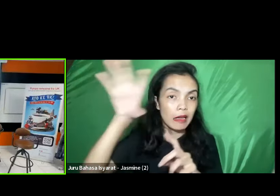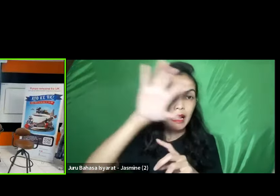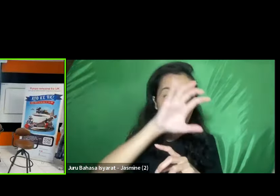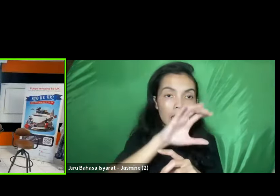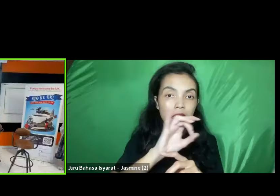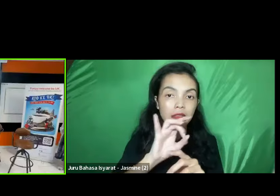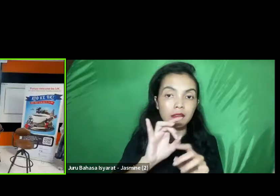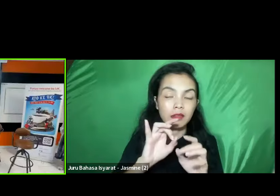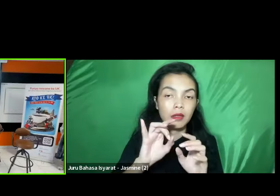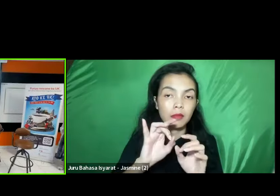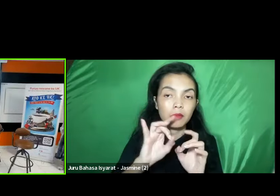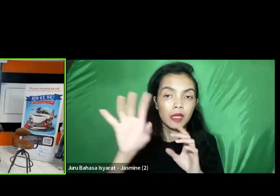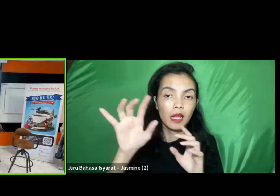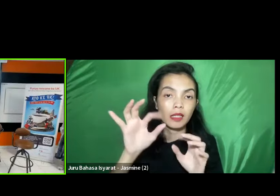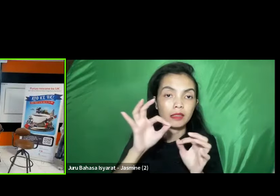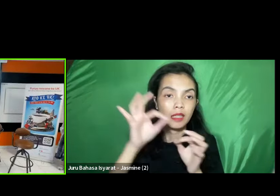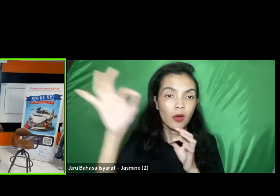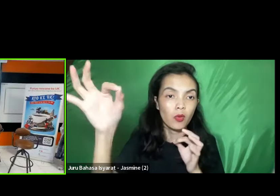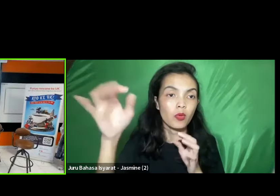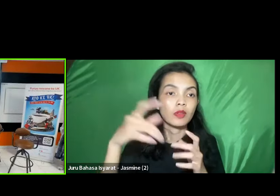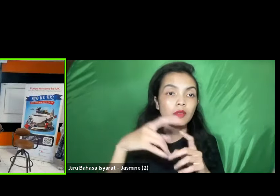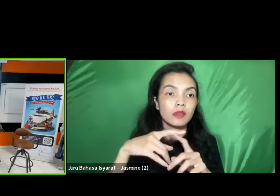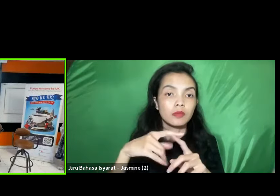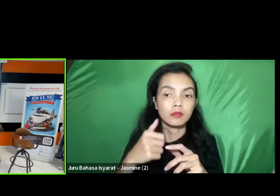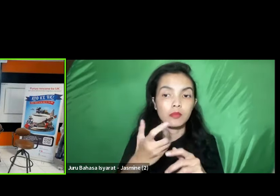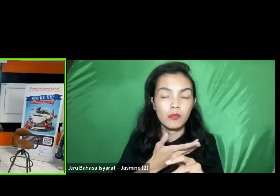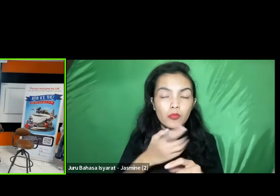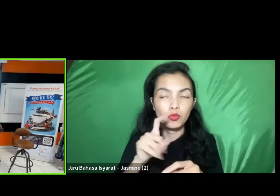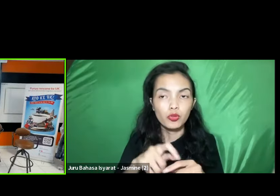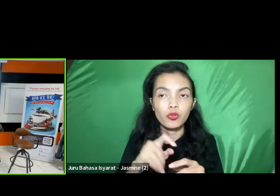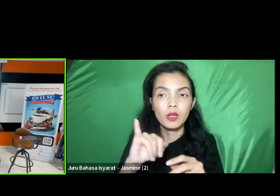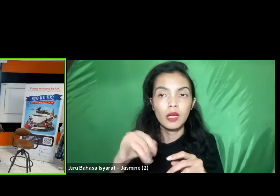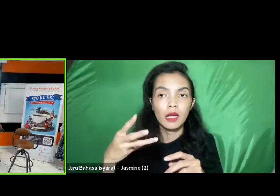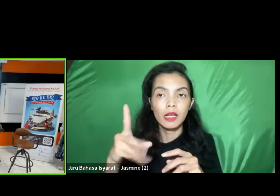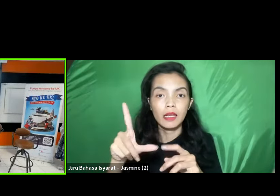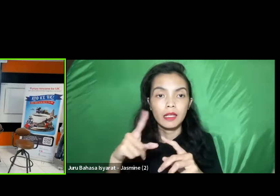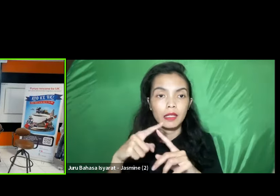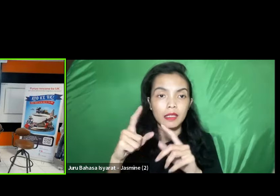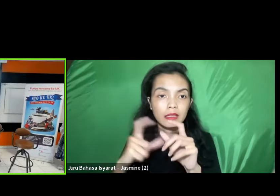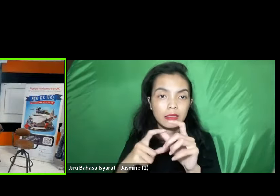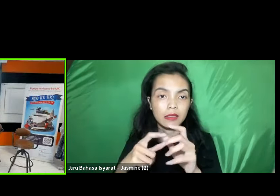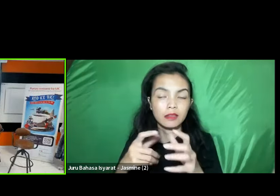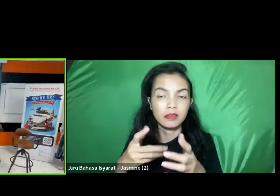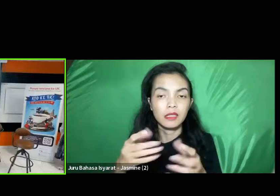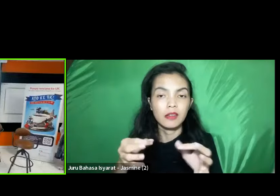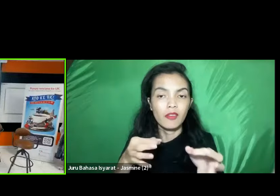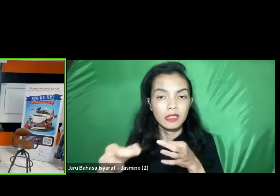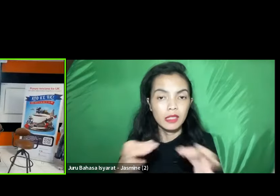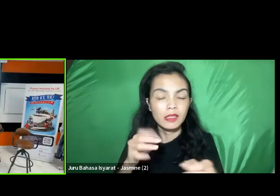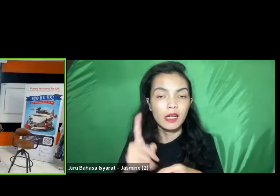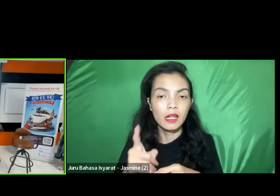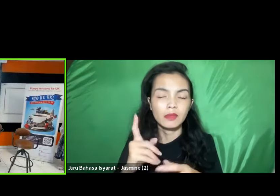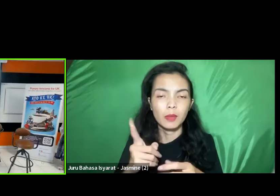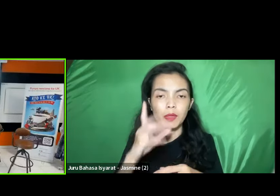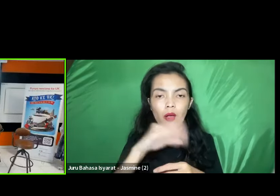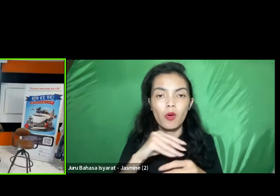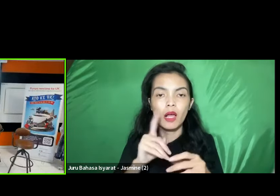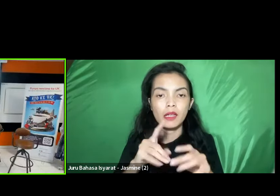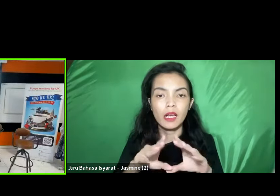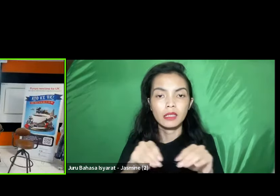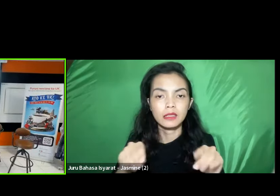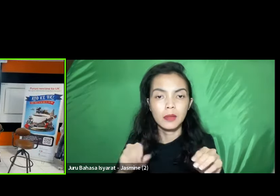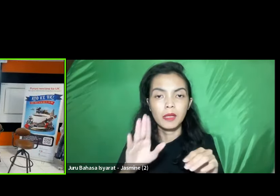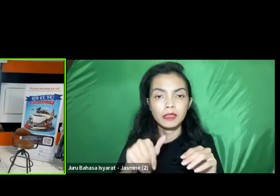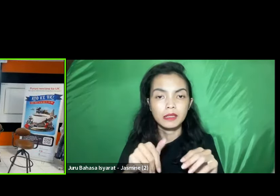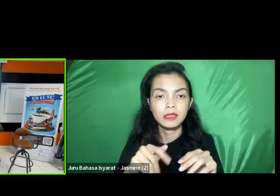ingin terfasilitasi dalam ielts karena kita tahu banyak ini si bekerja dan juga mungkin tidak sempat kita akanfasilitasi untuk ielts